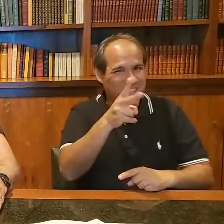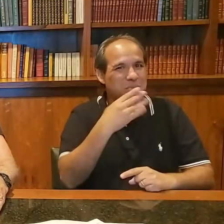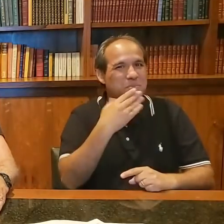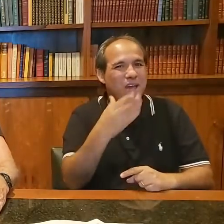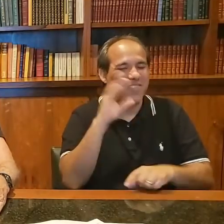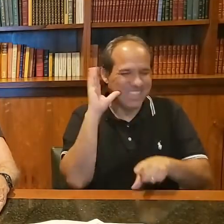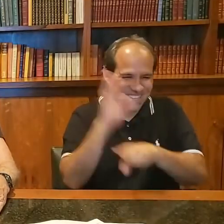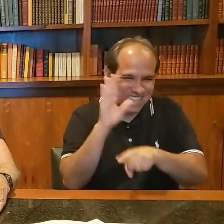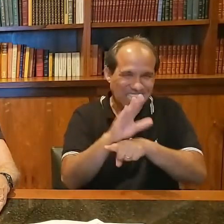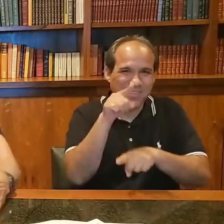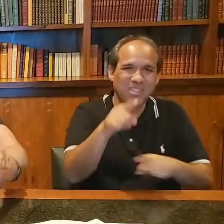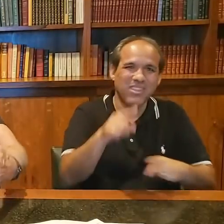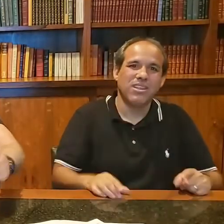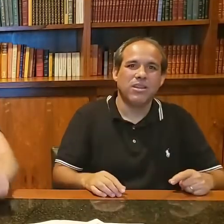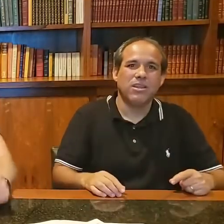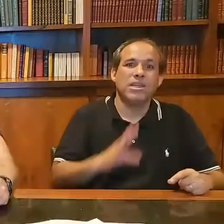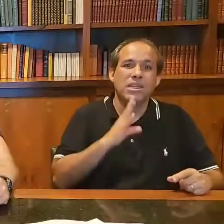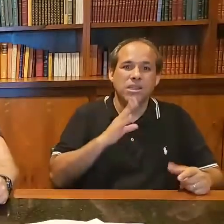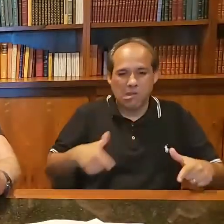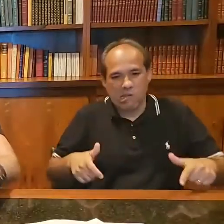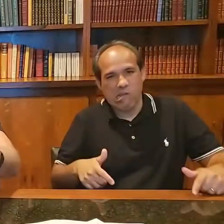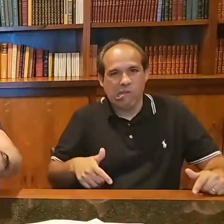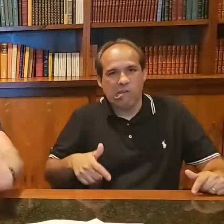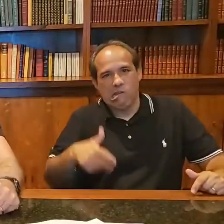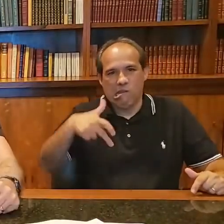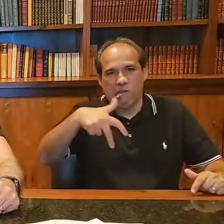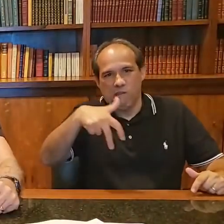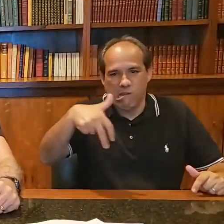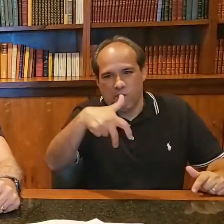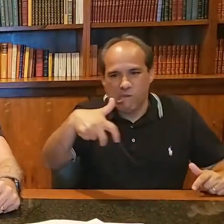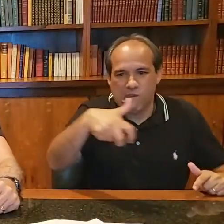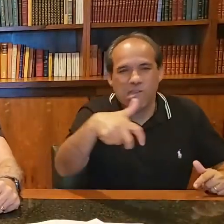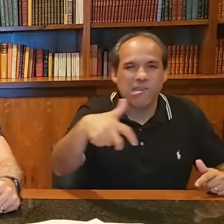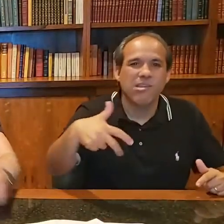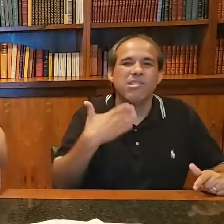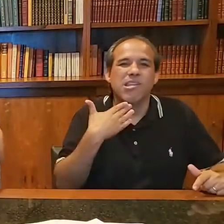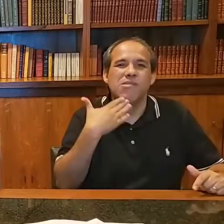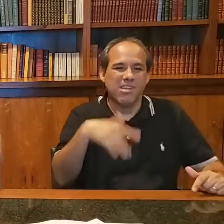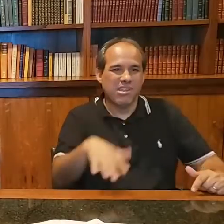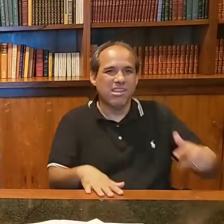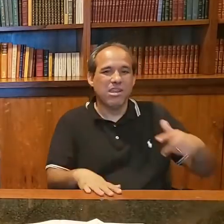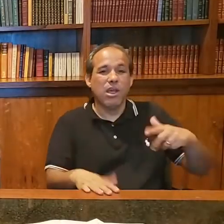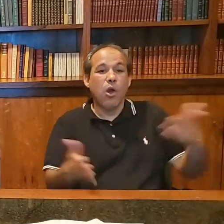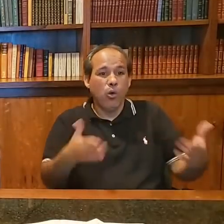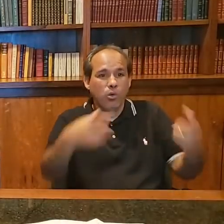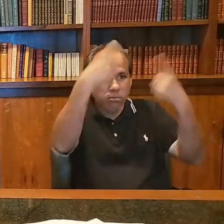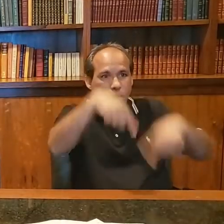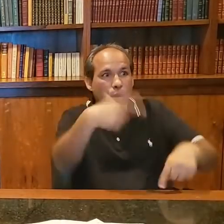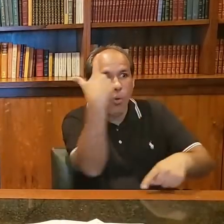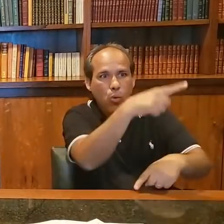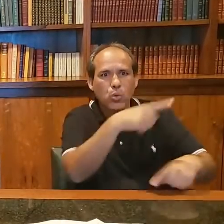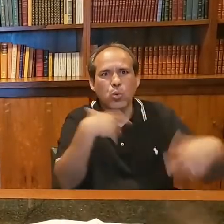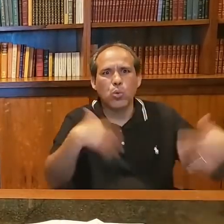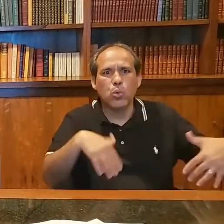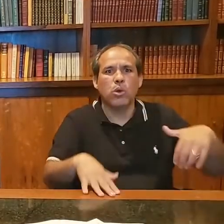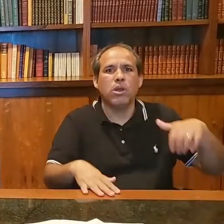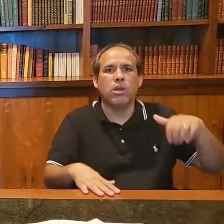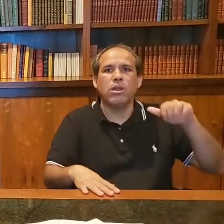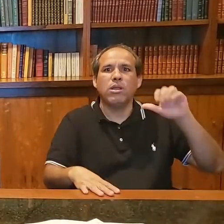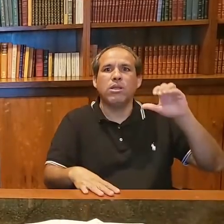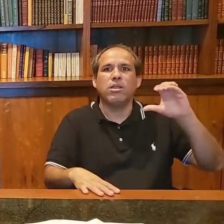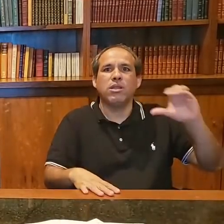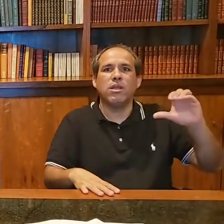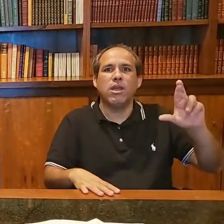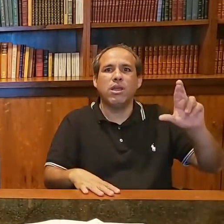você. Aquela perna meio torta, pô, tu. Momento de glória do meu Palmeiras. Hoje a gente vai jogar com o poderosíssimo CRB de Alagoas, não é isso?